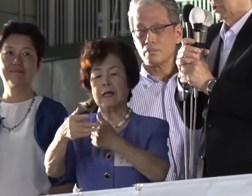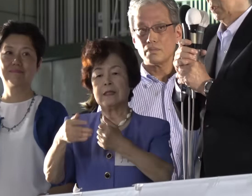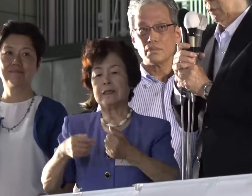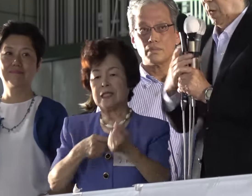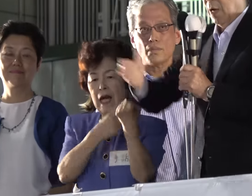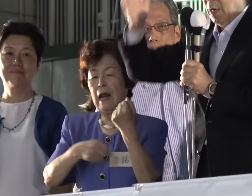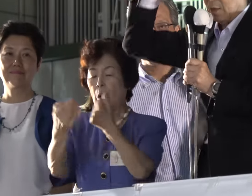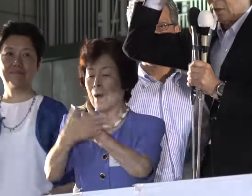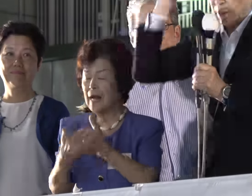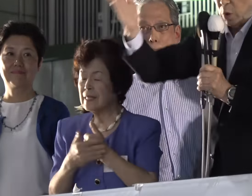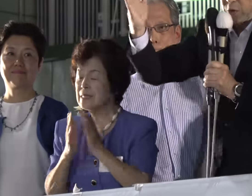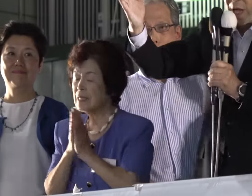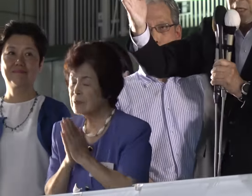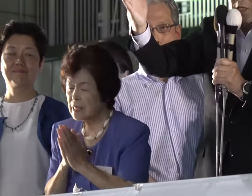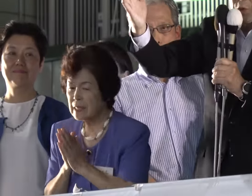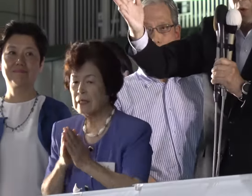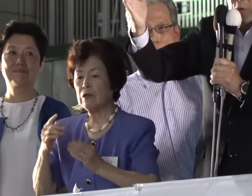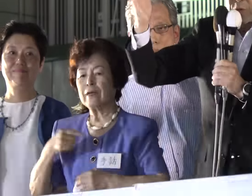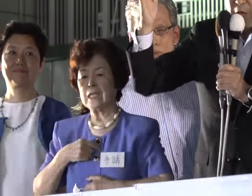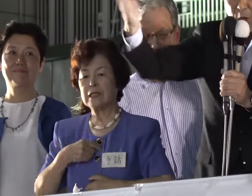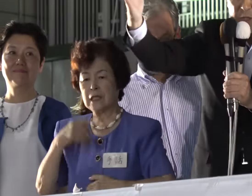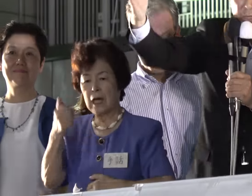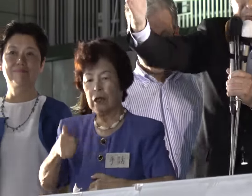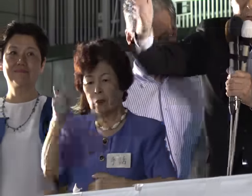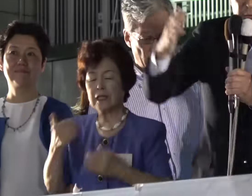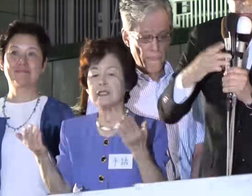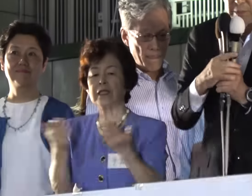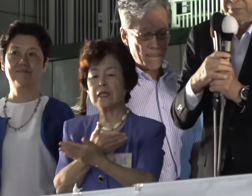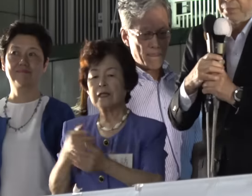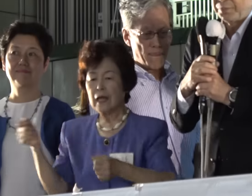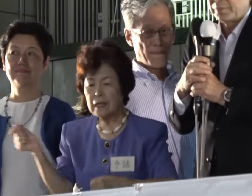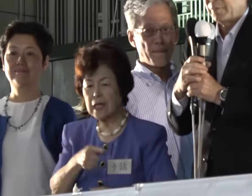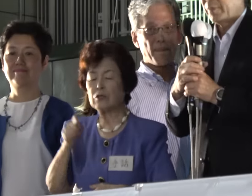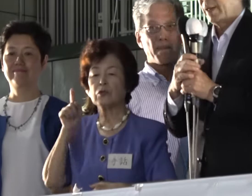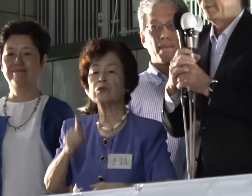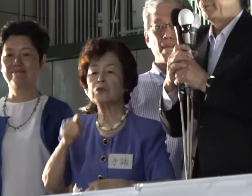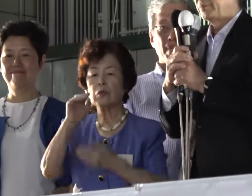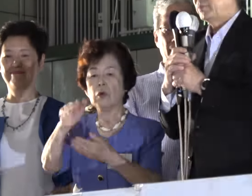私が都知事になったら早速待機児童ゼロに手をつけます。